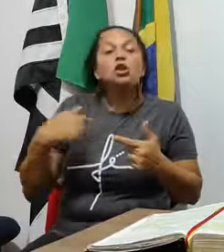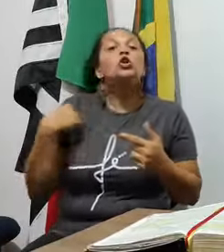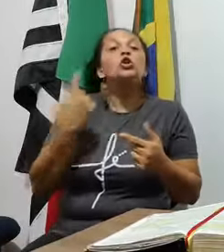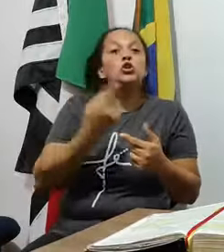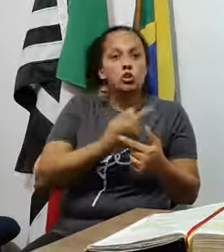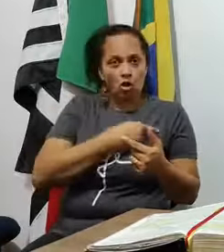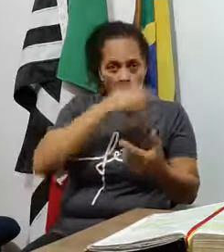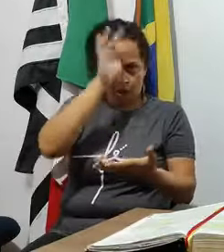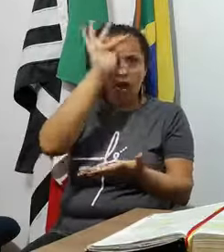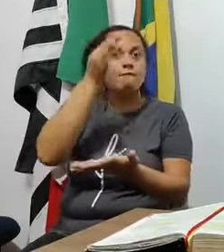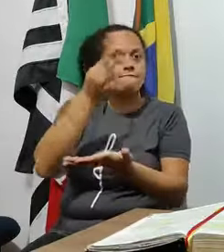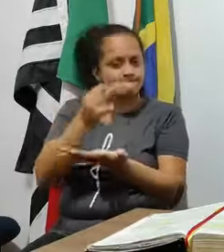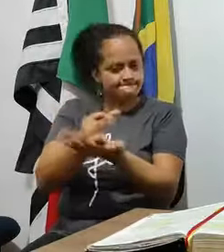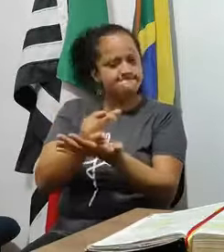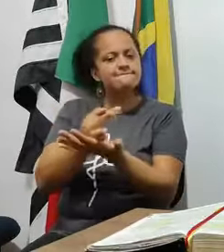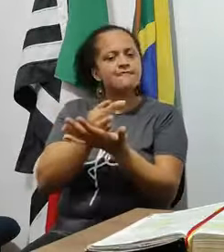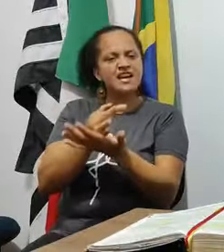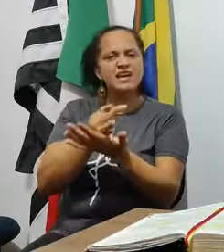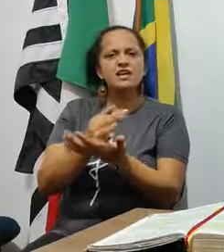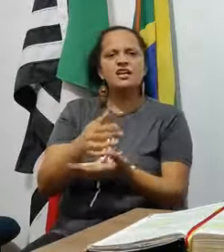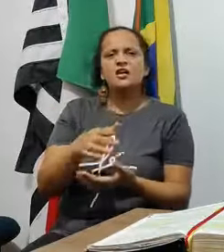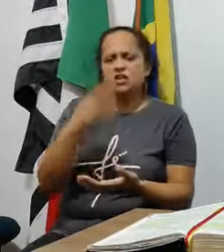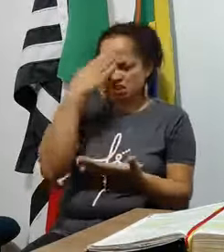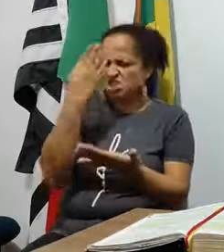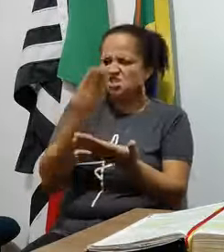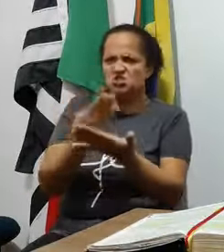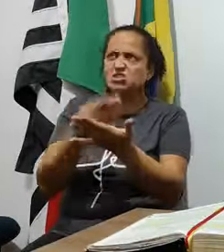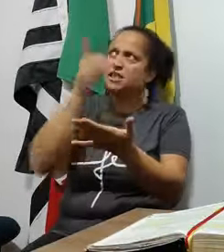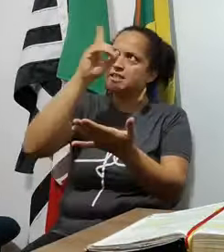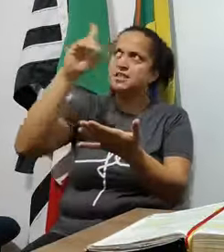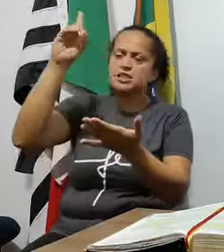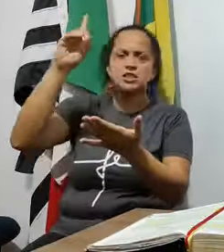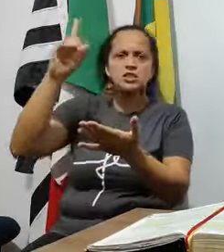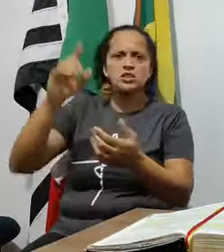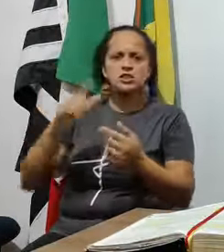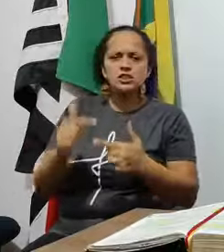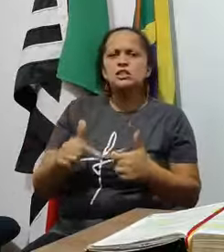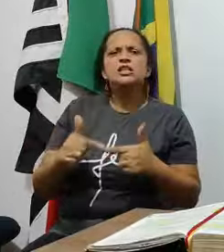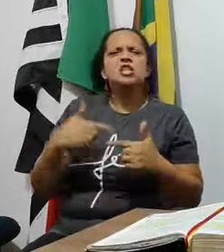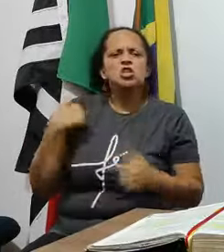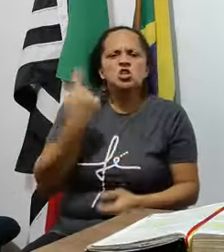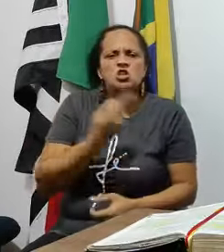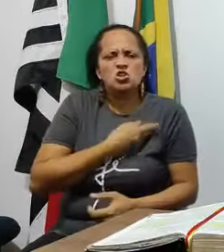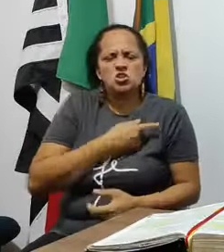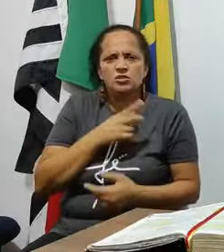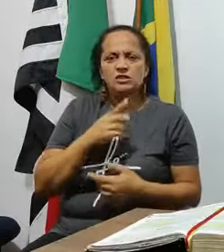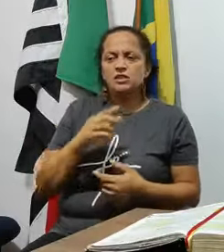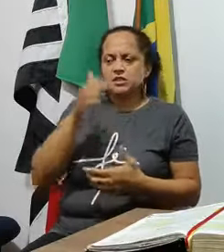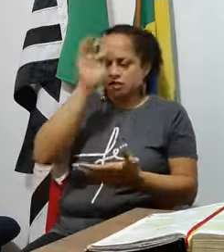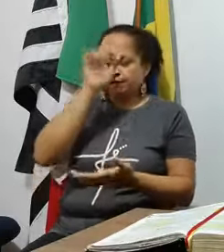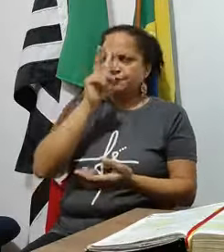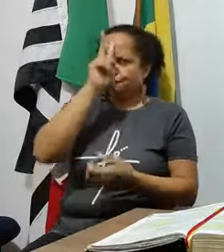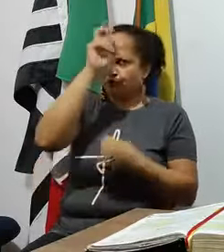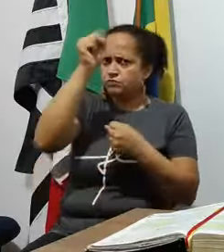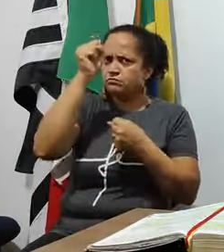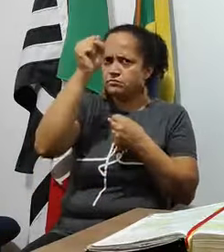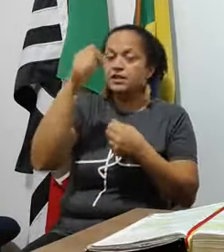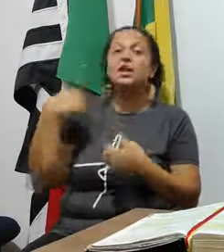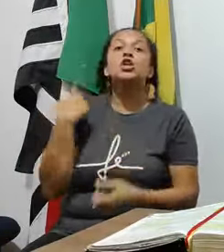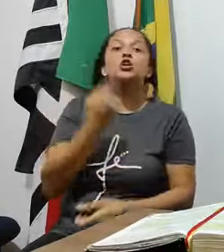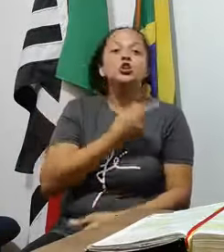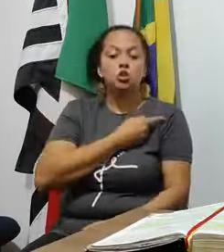nossa confiança em Deus, ela é desafiada, ela é provada. E o nosso emocional, ele se